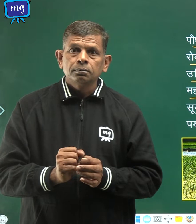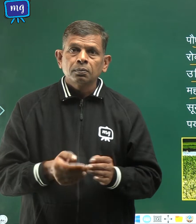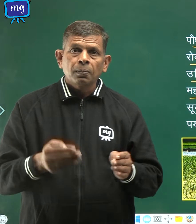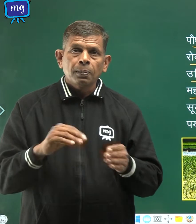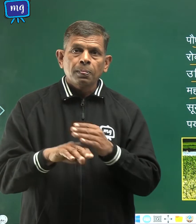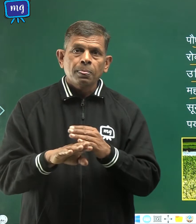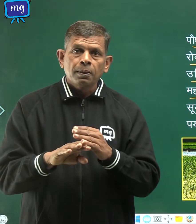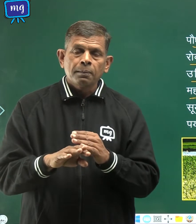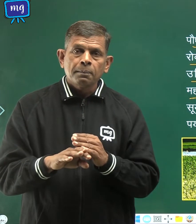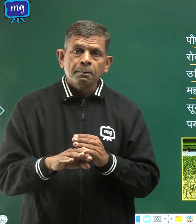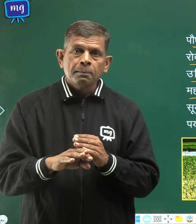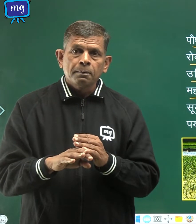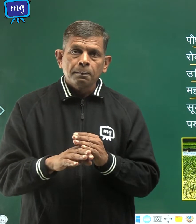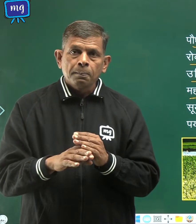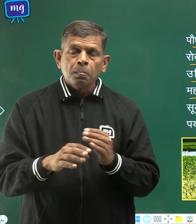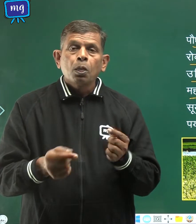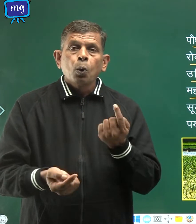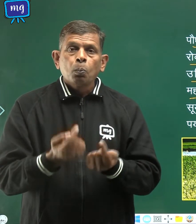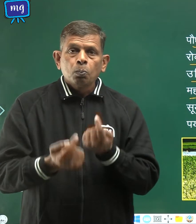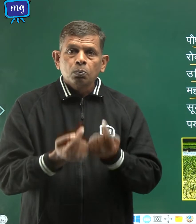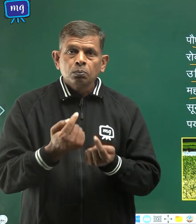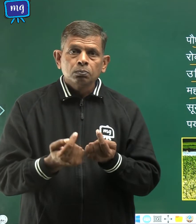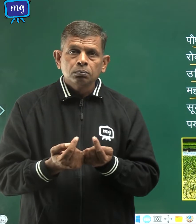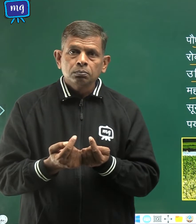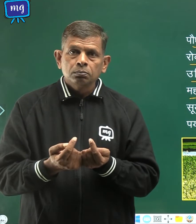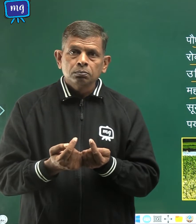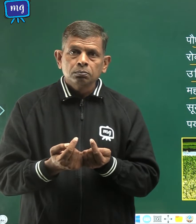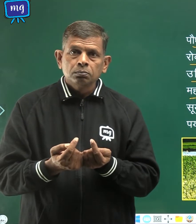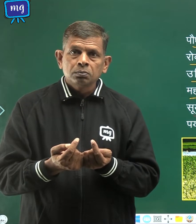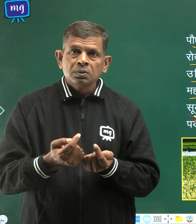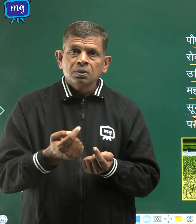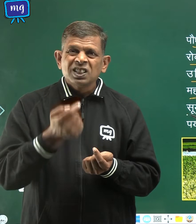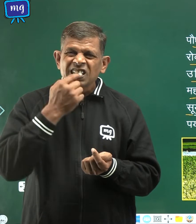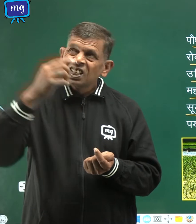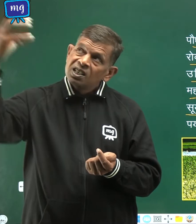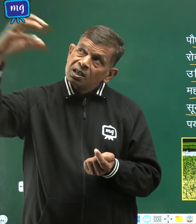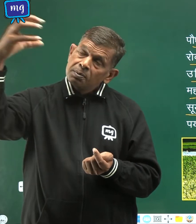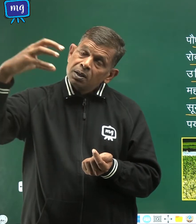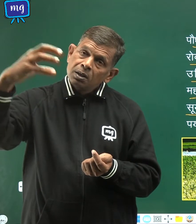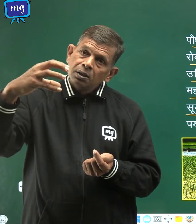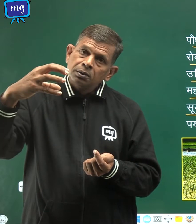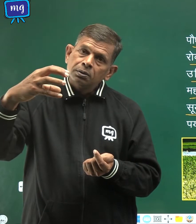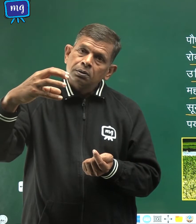इससे पौधों को सूर्य का प्रकाश,